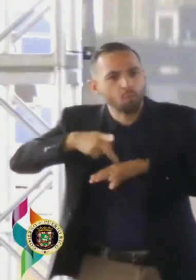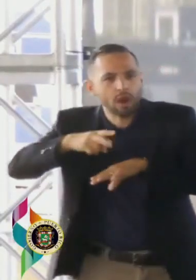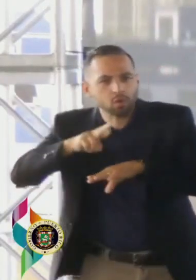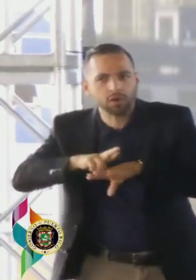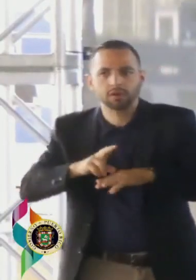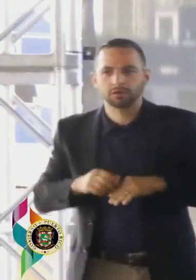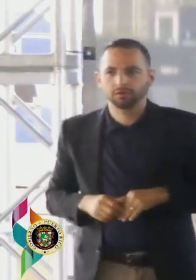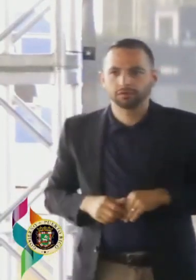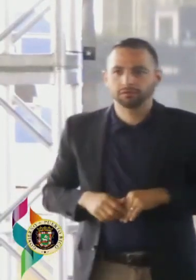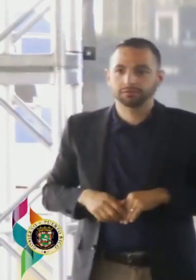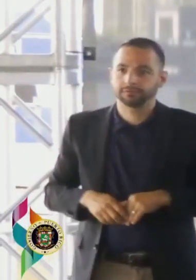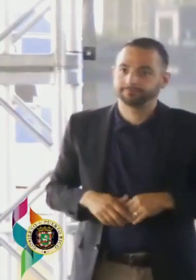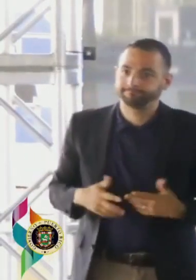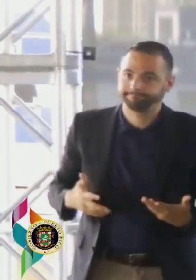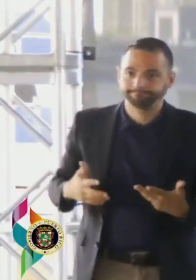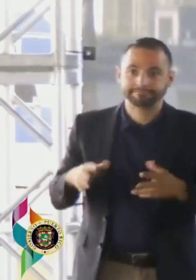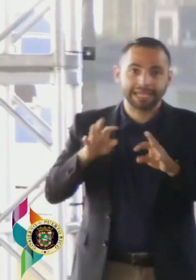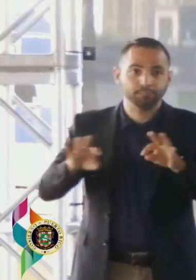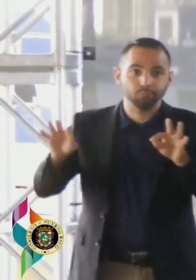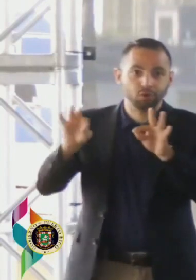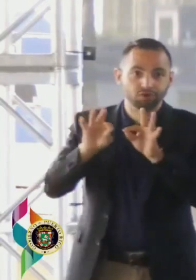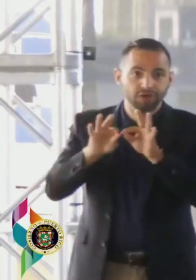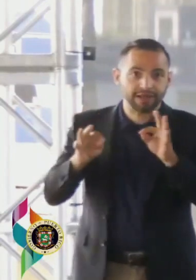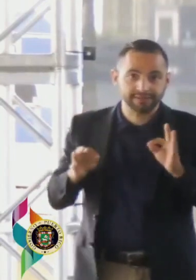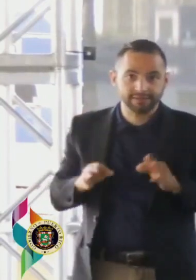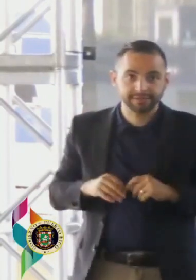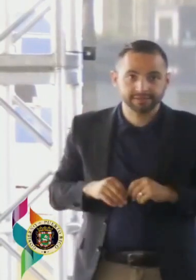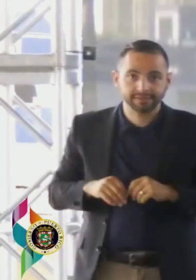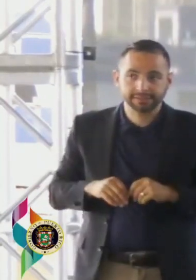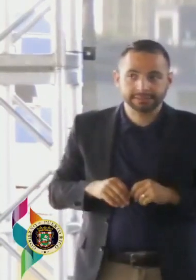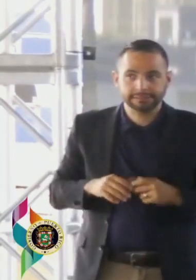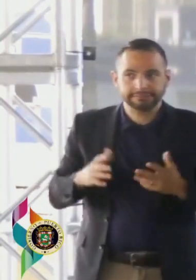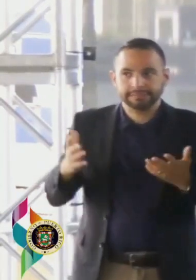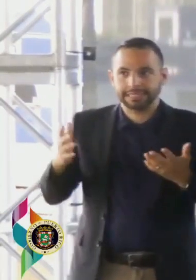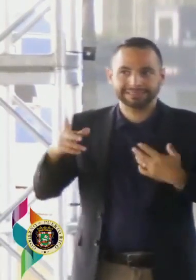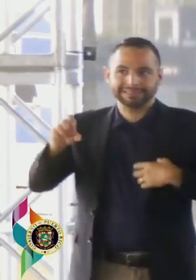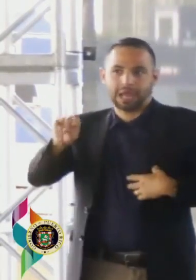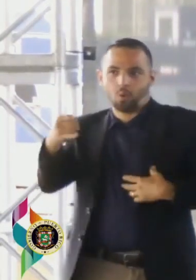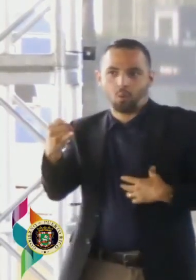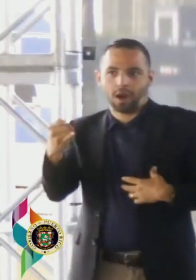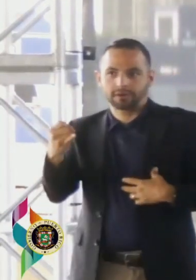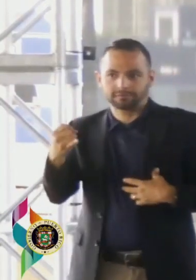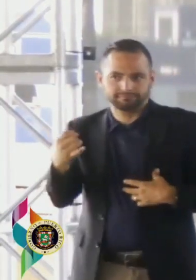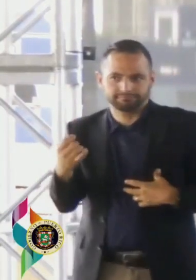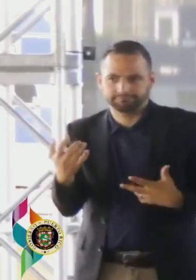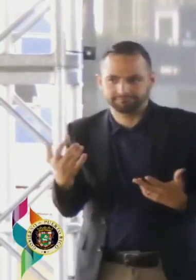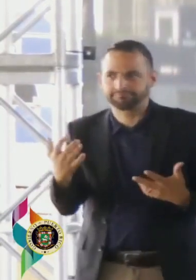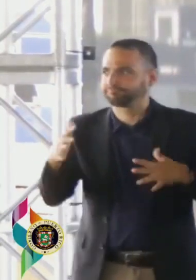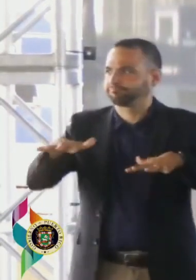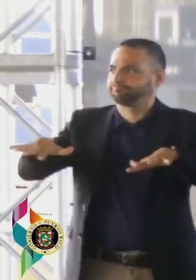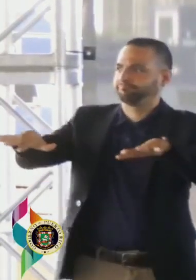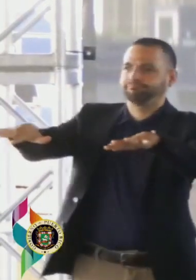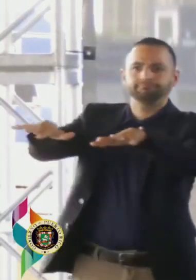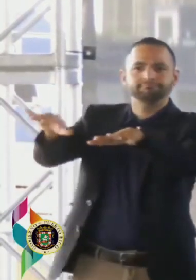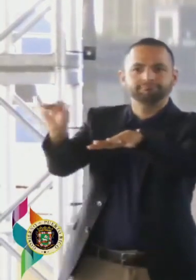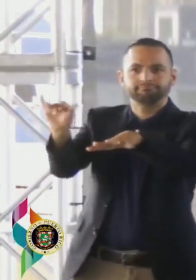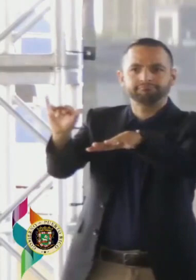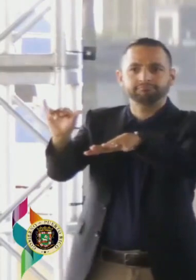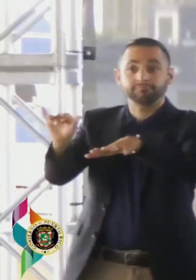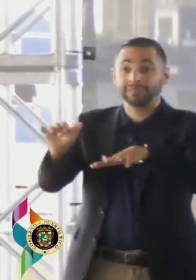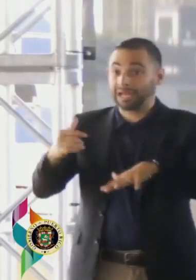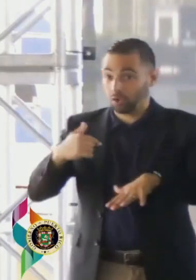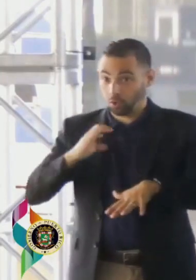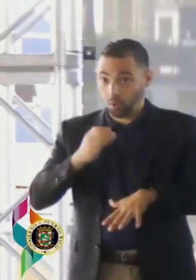importante para la infraestructura de los muelles no solamente de aquí del armit pero en general en San Juan eh nos va a ayudar a trailer brid a